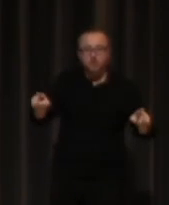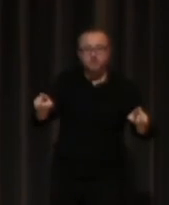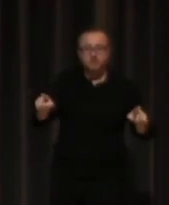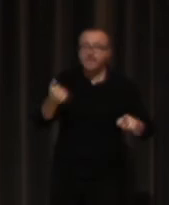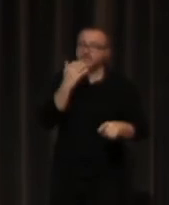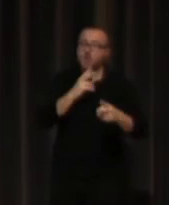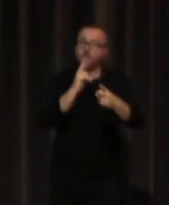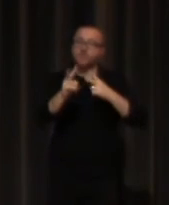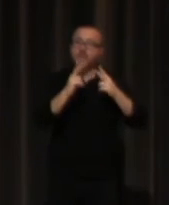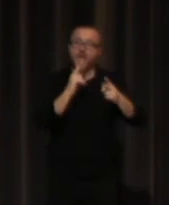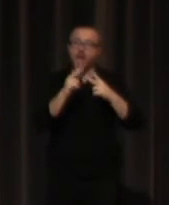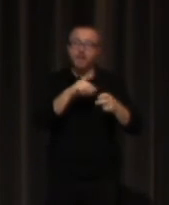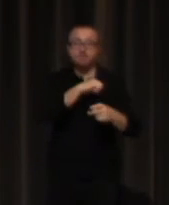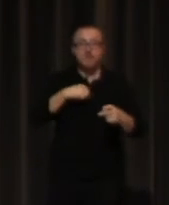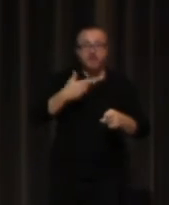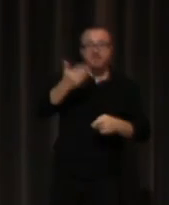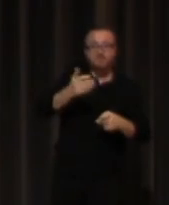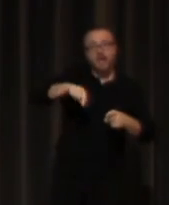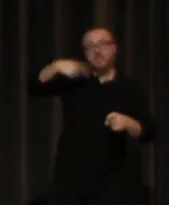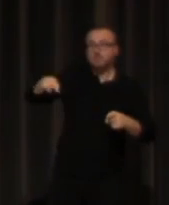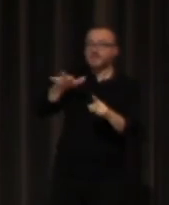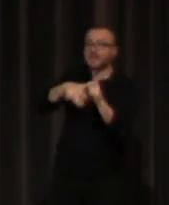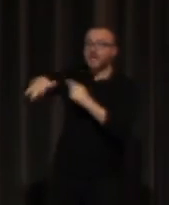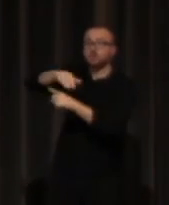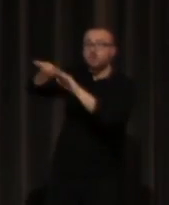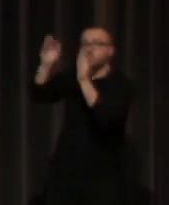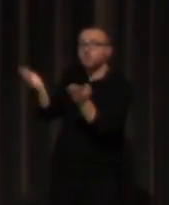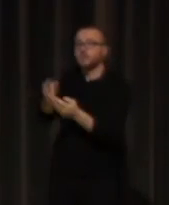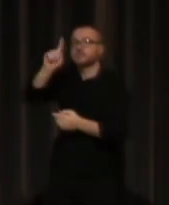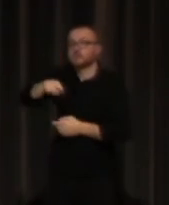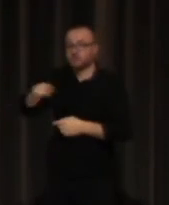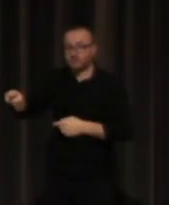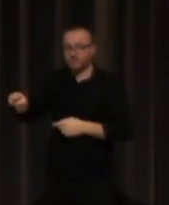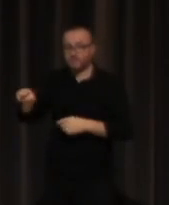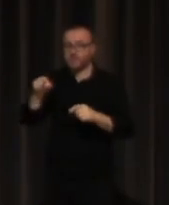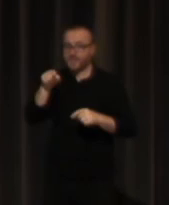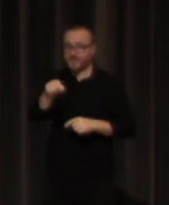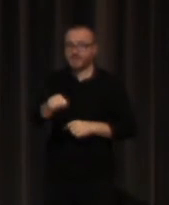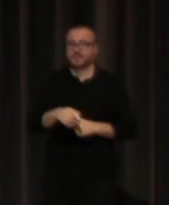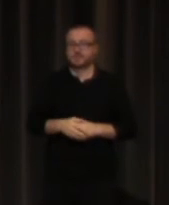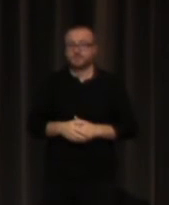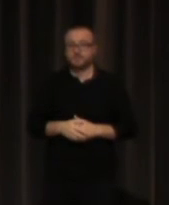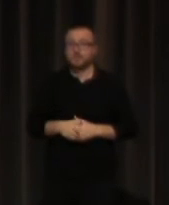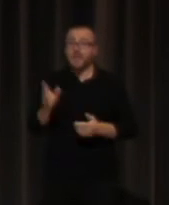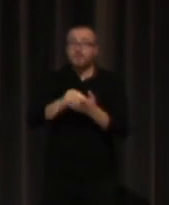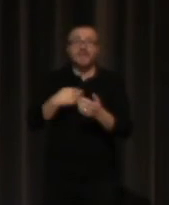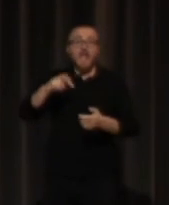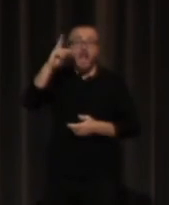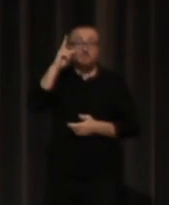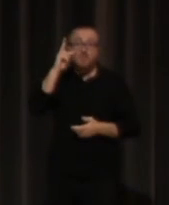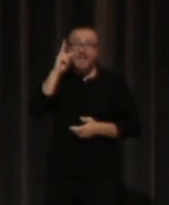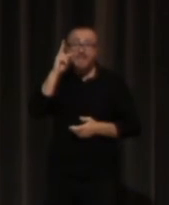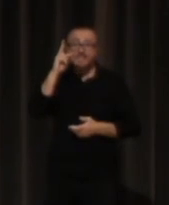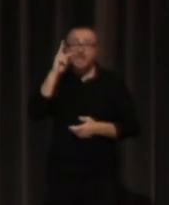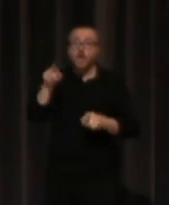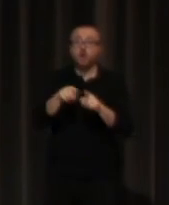sense residu, amb aquesta comprensió completa. Vol dir que totes les experiències